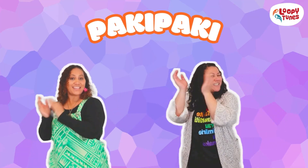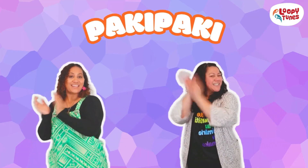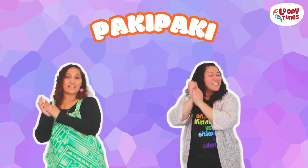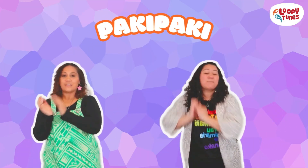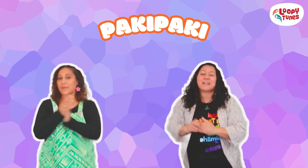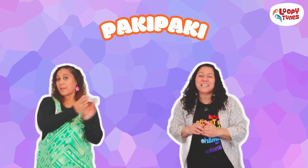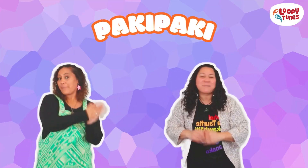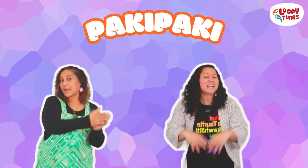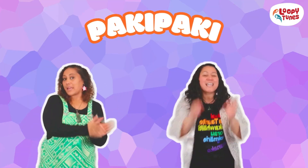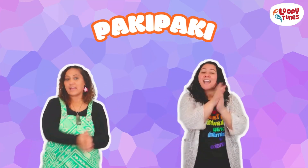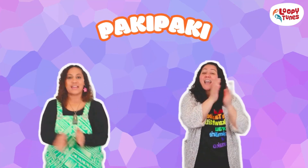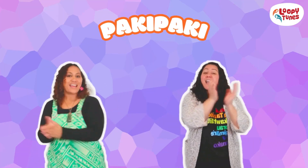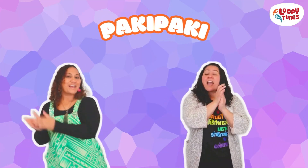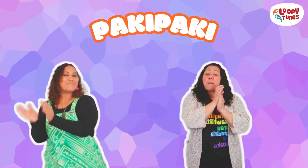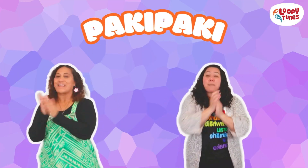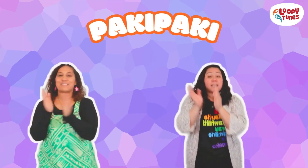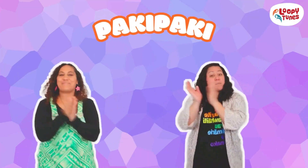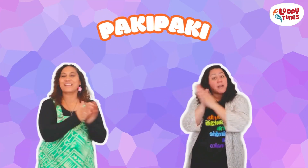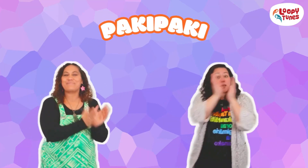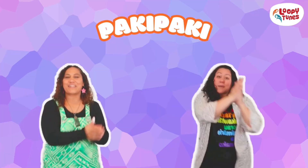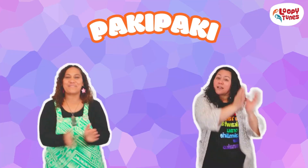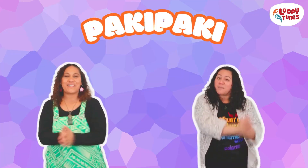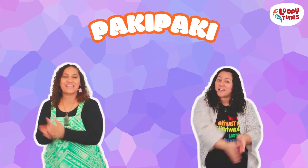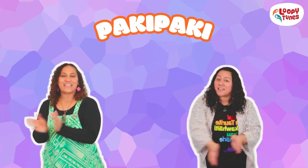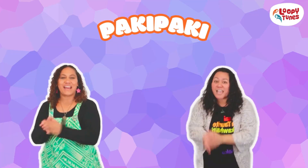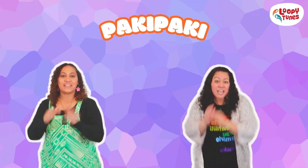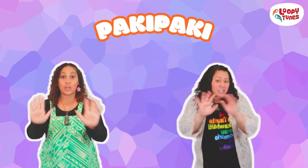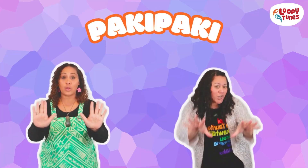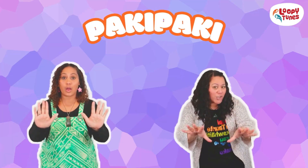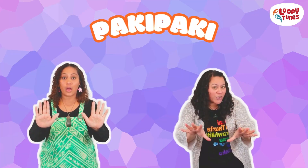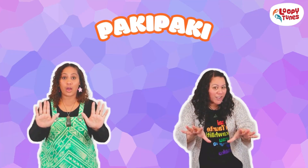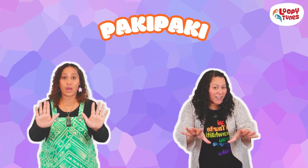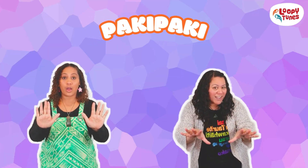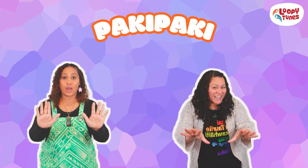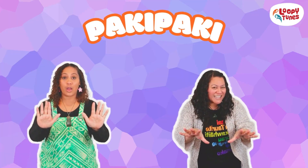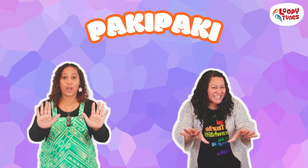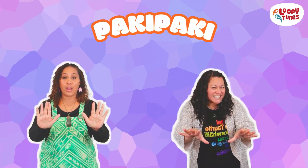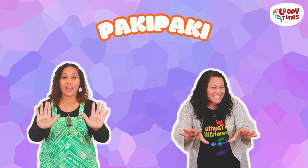paki, paki paki, paki paki paki paki kia tau.